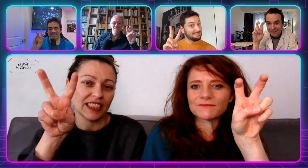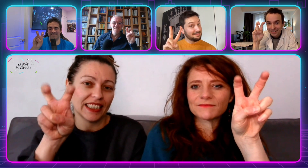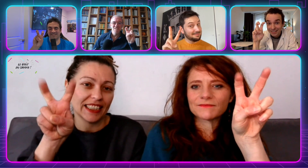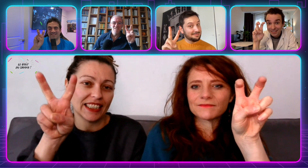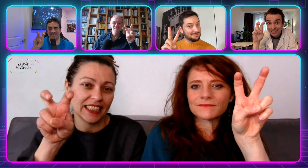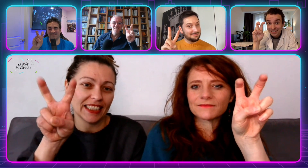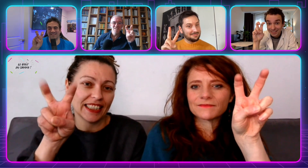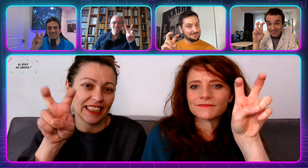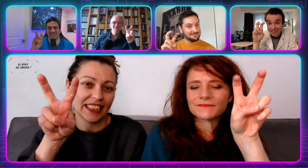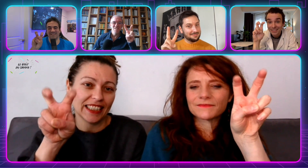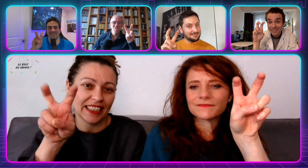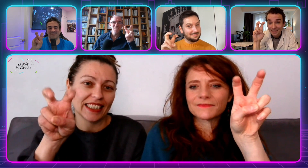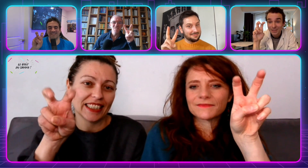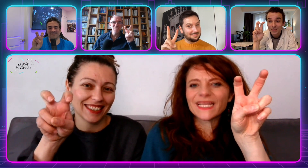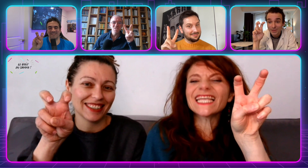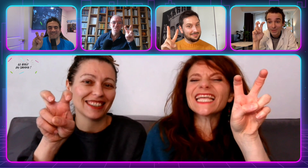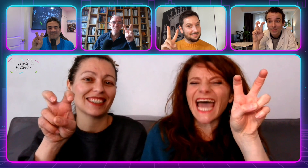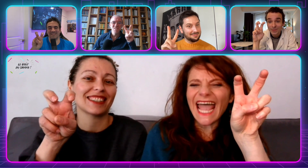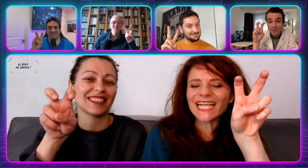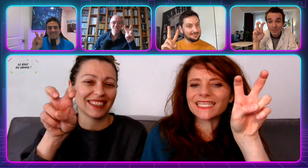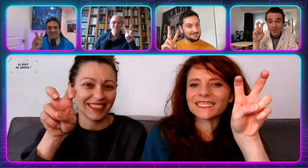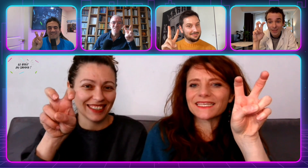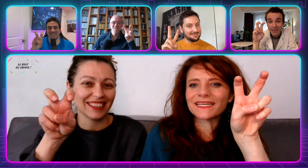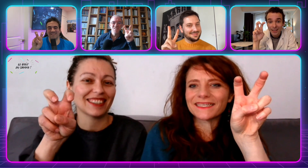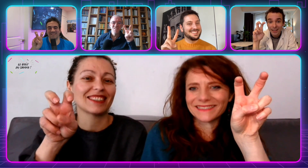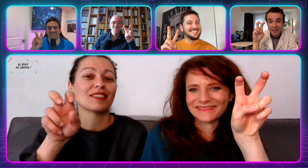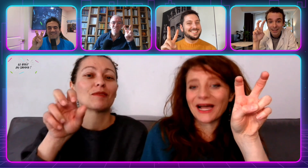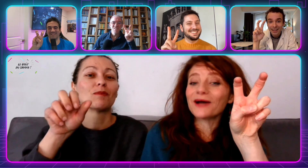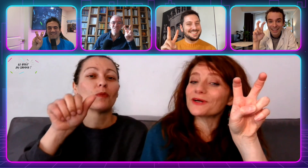X. X. On dirait un escargot.